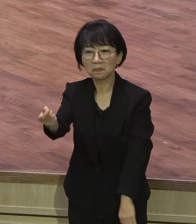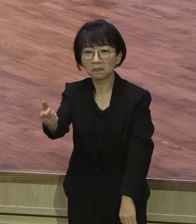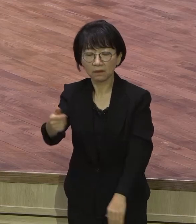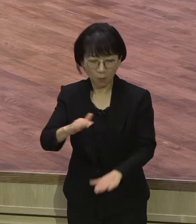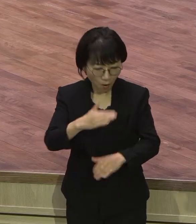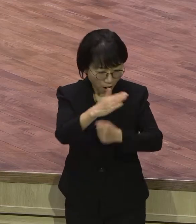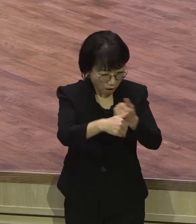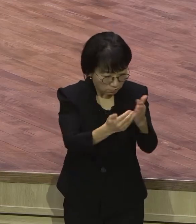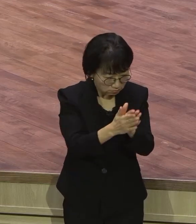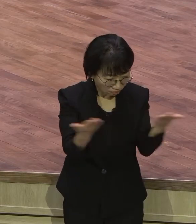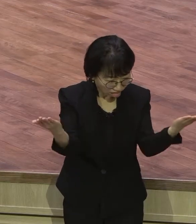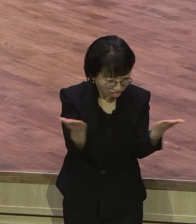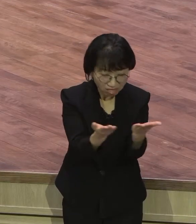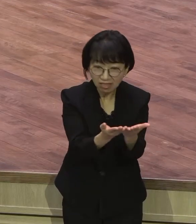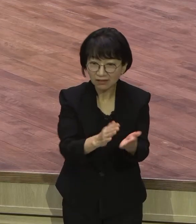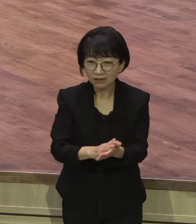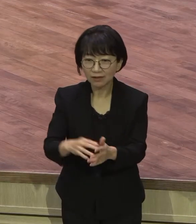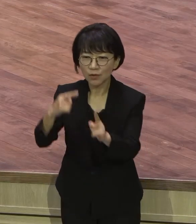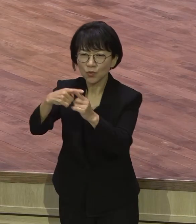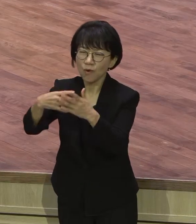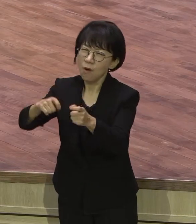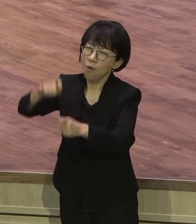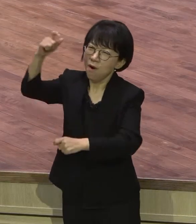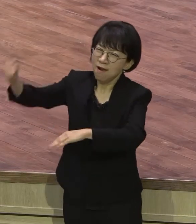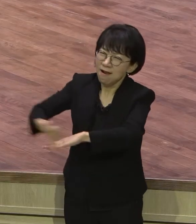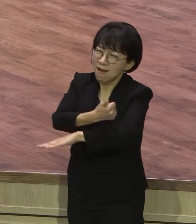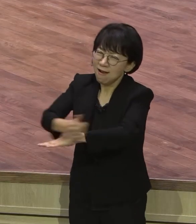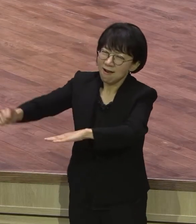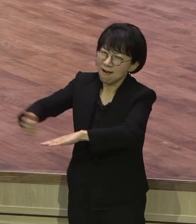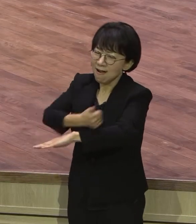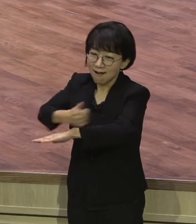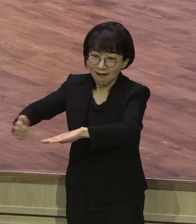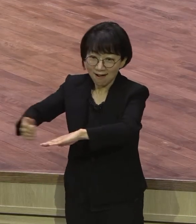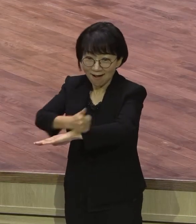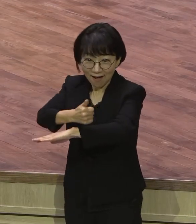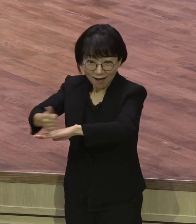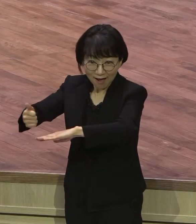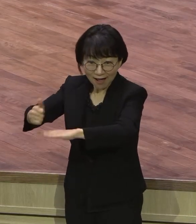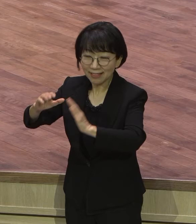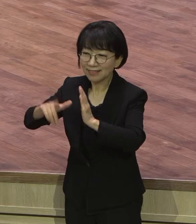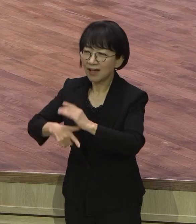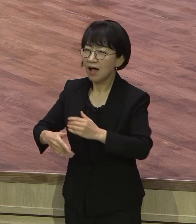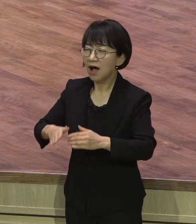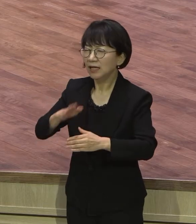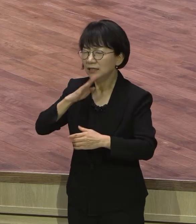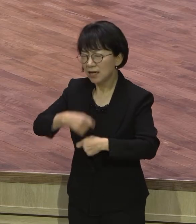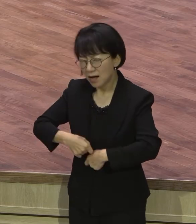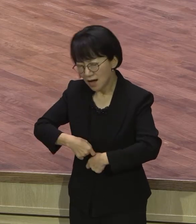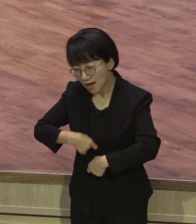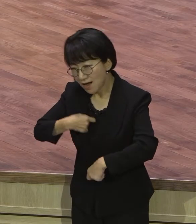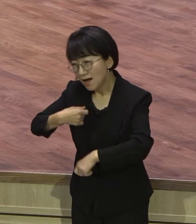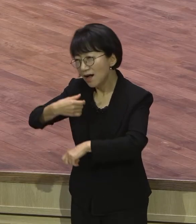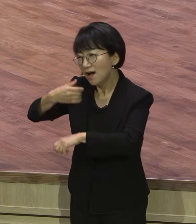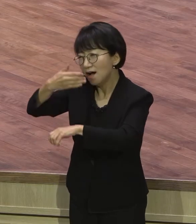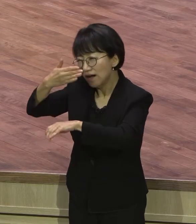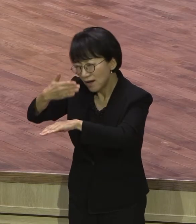말씀하고 오래 교회 다니는 사람들이 진심으로 영혼이 감사하다